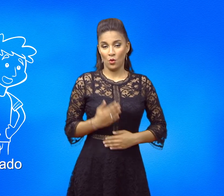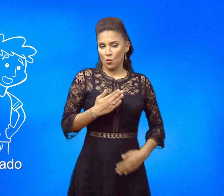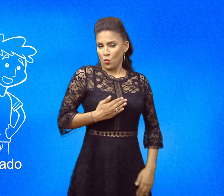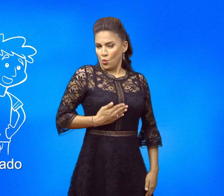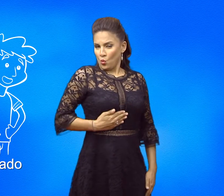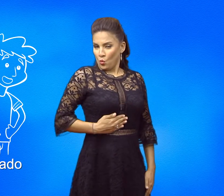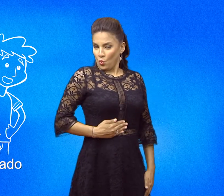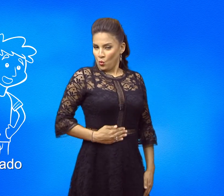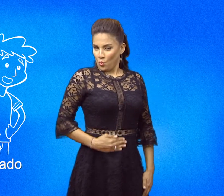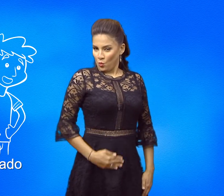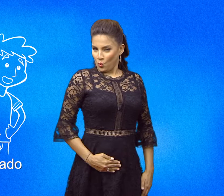delgado